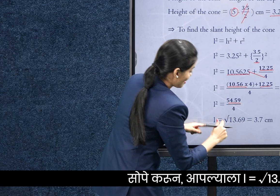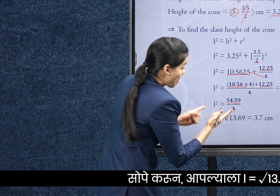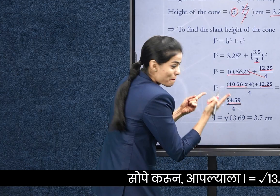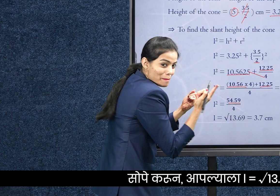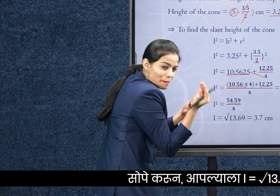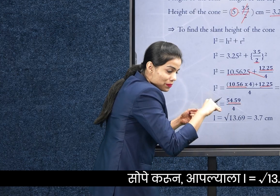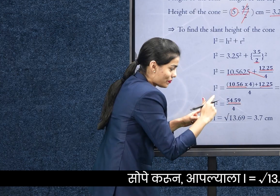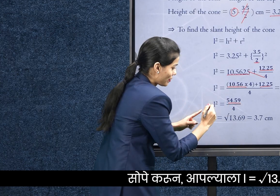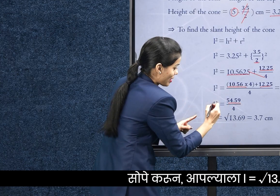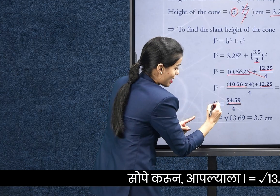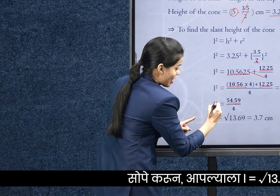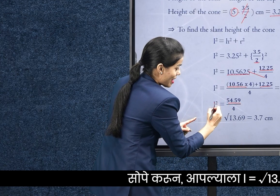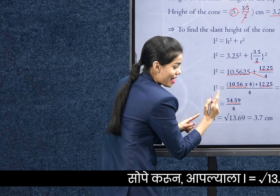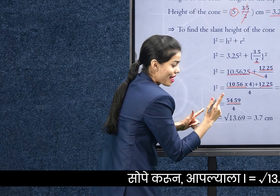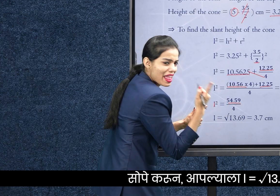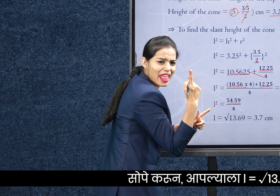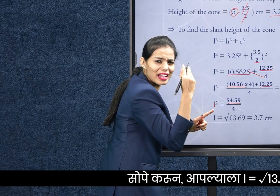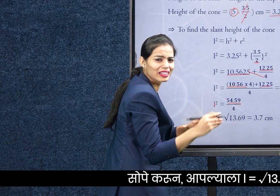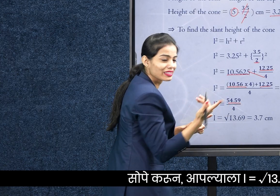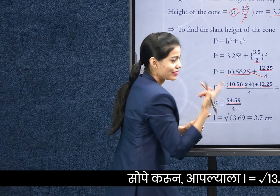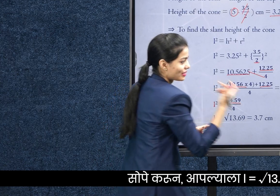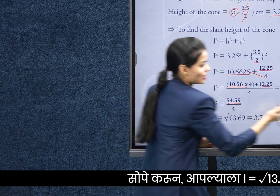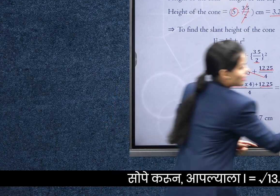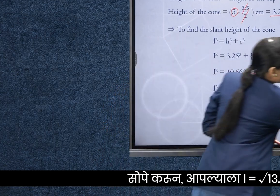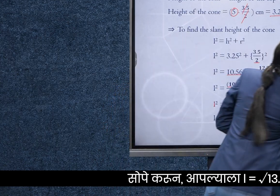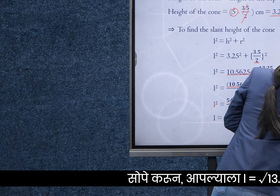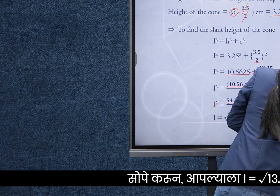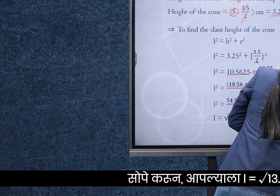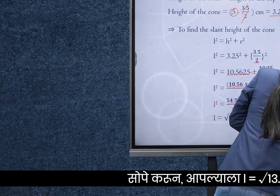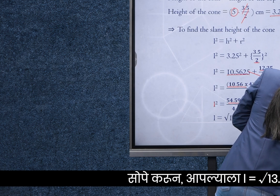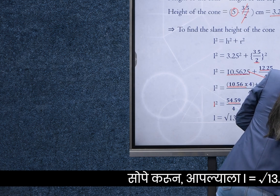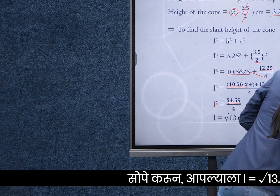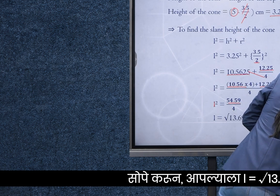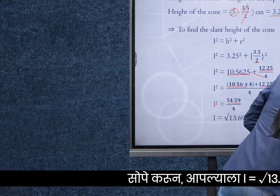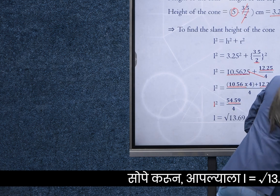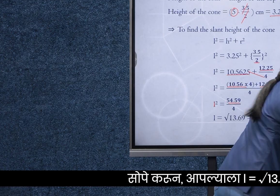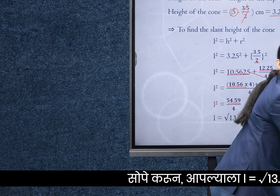सोपे करून आपल्याला L बरोबर वर्गमुळामध्ये 13.69 मिळते.